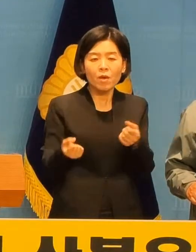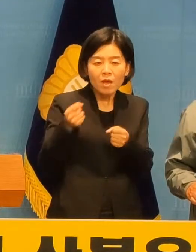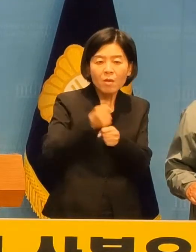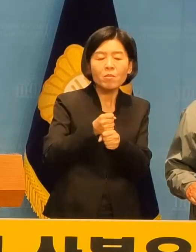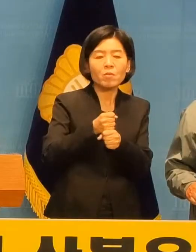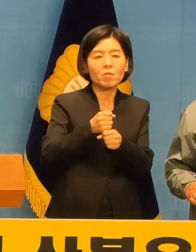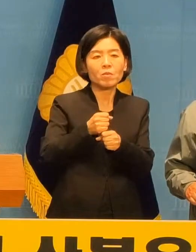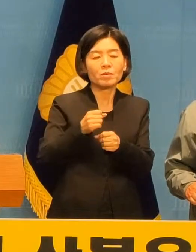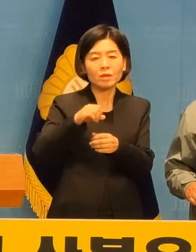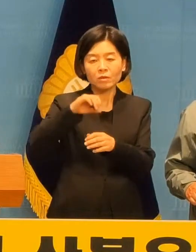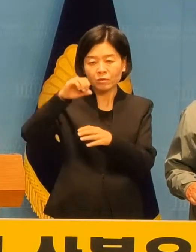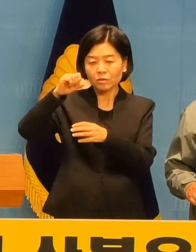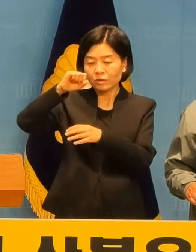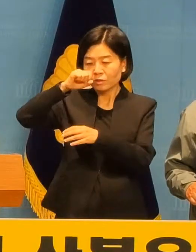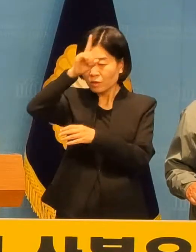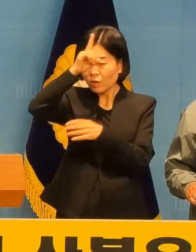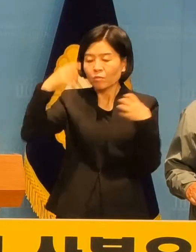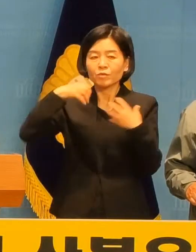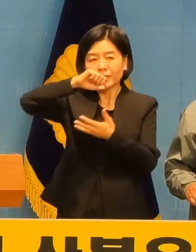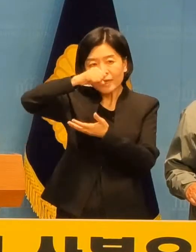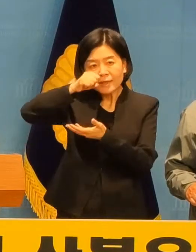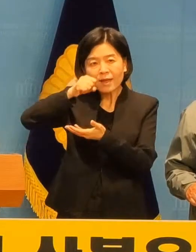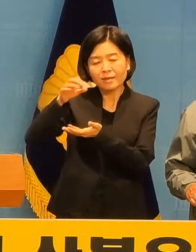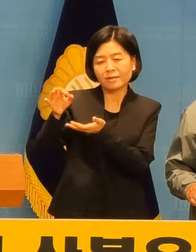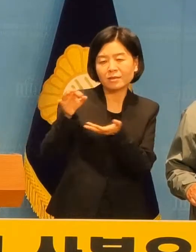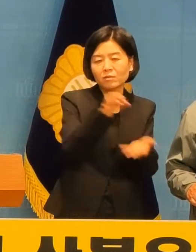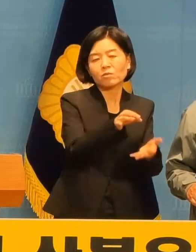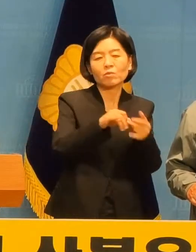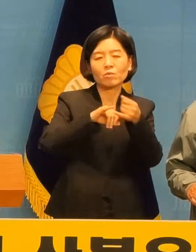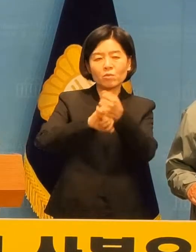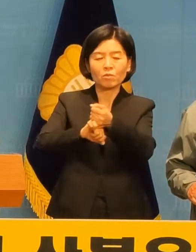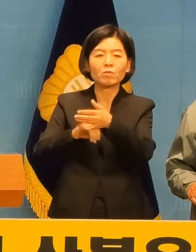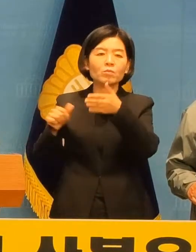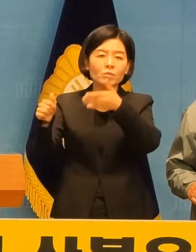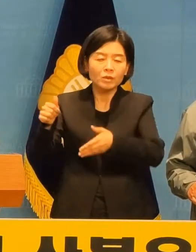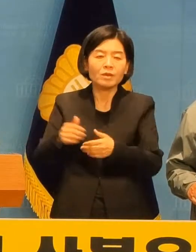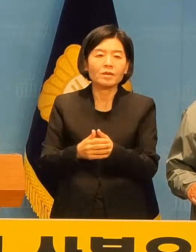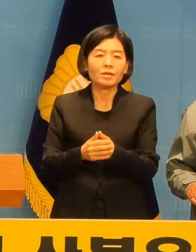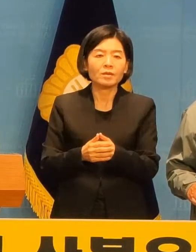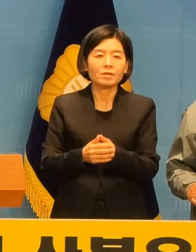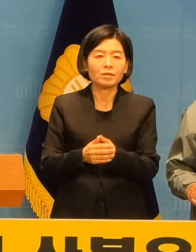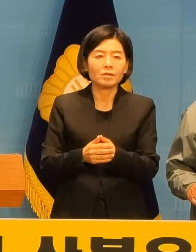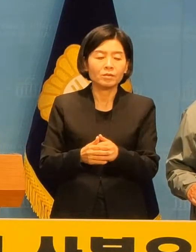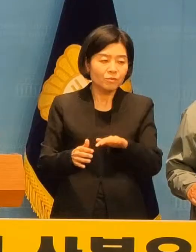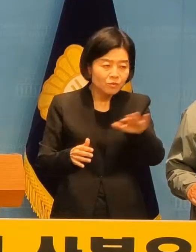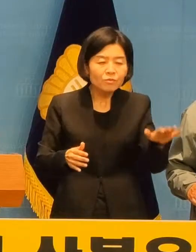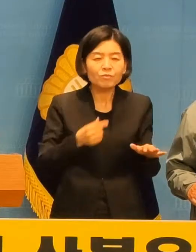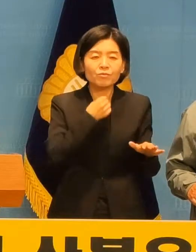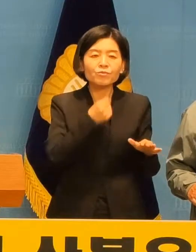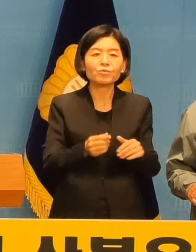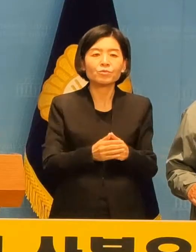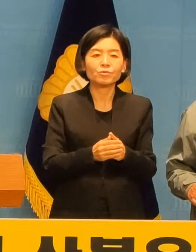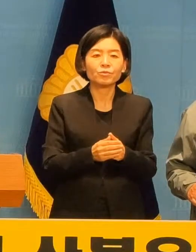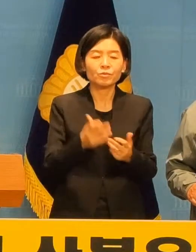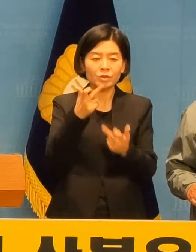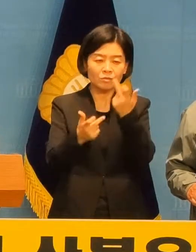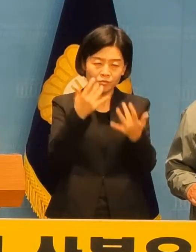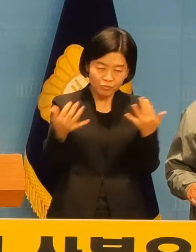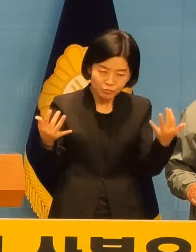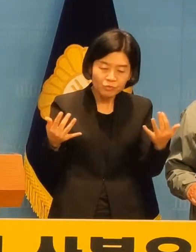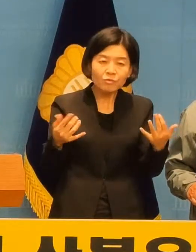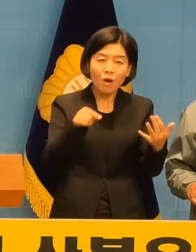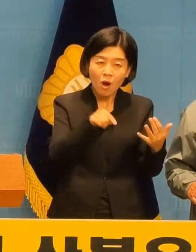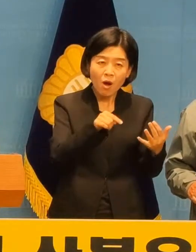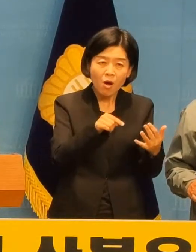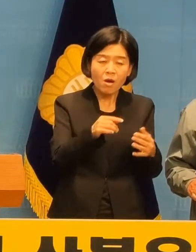차원의 재정 지원으로 시행해 줬으면 하는 마음입니다. 우리는 다짐합니다. 이번 초대형 산불은